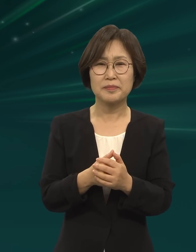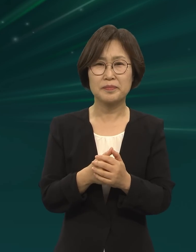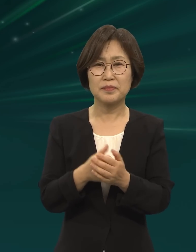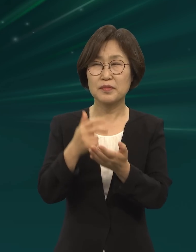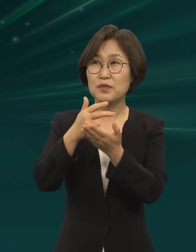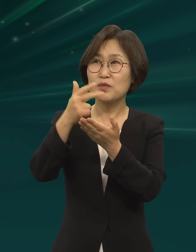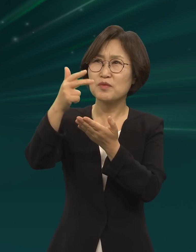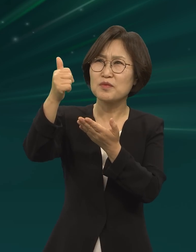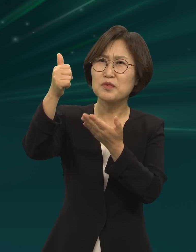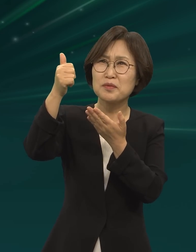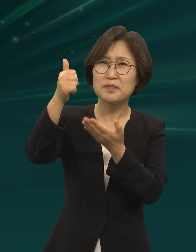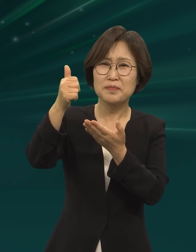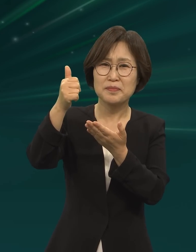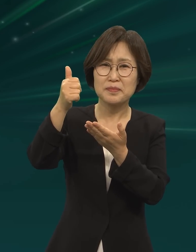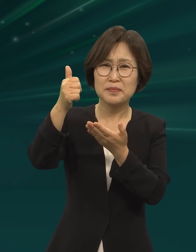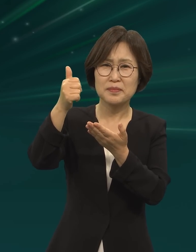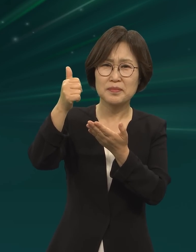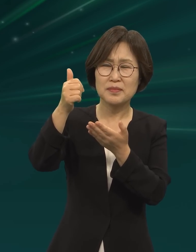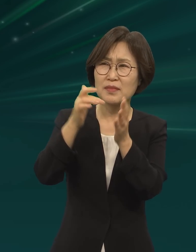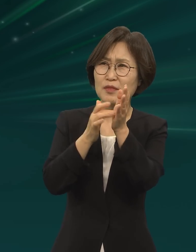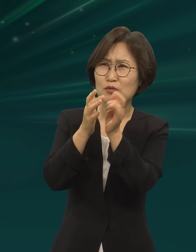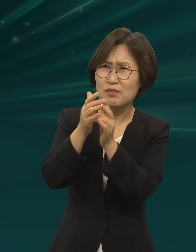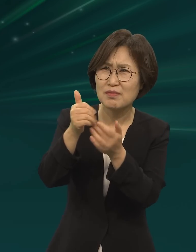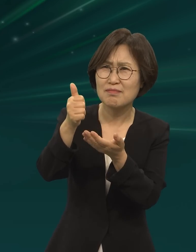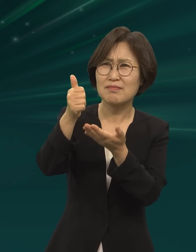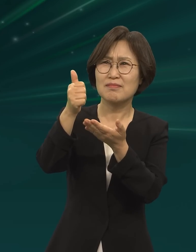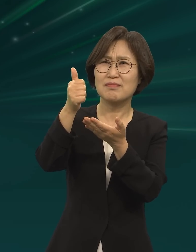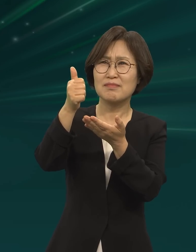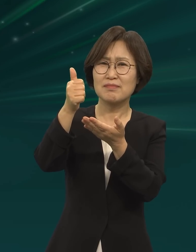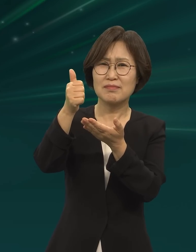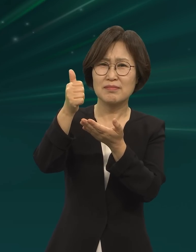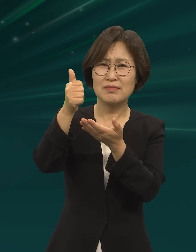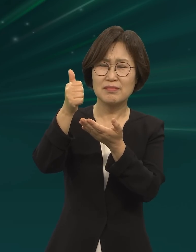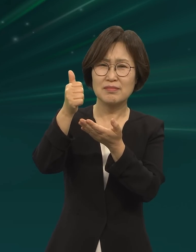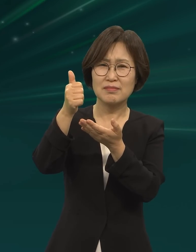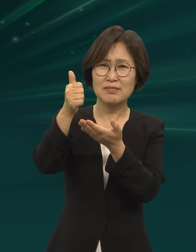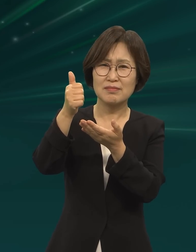주님 앞에, 예수님,